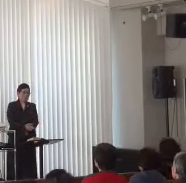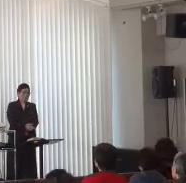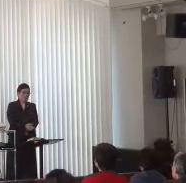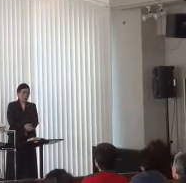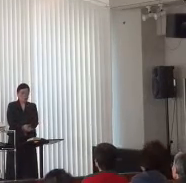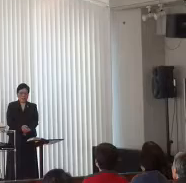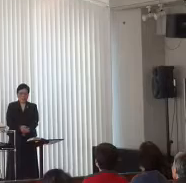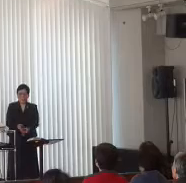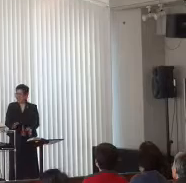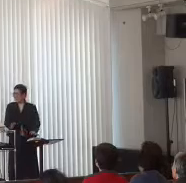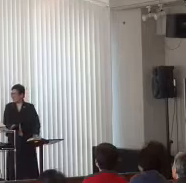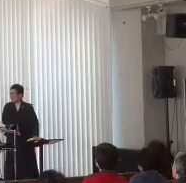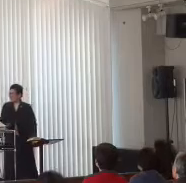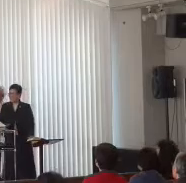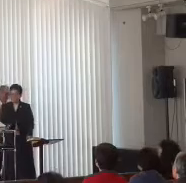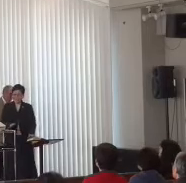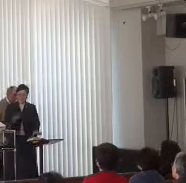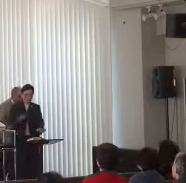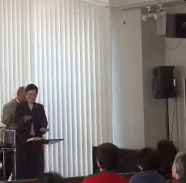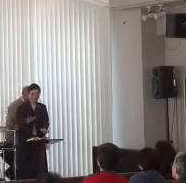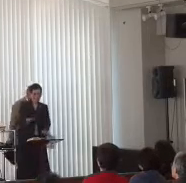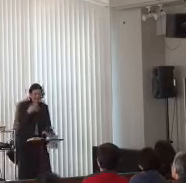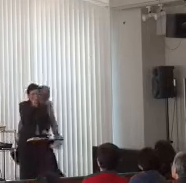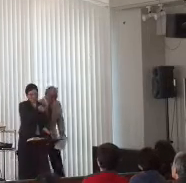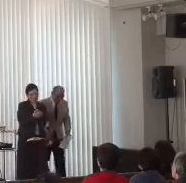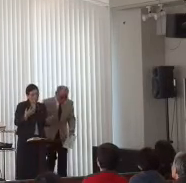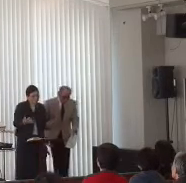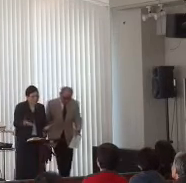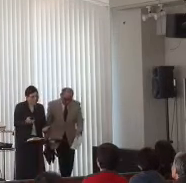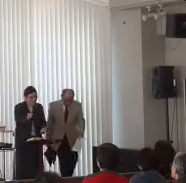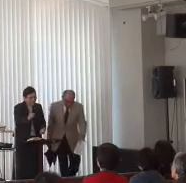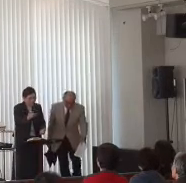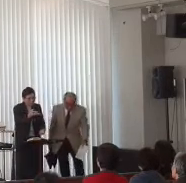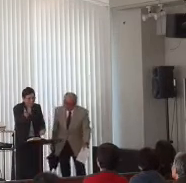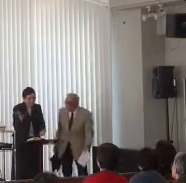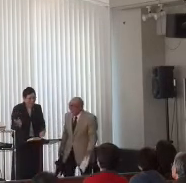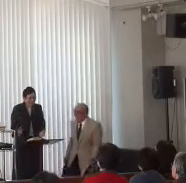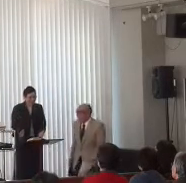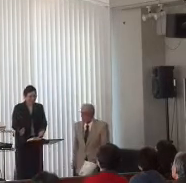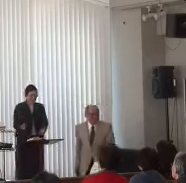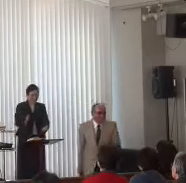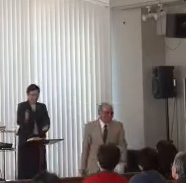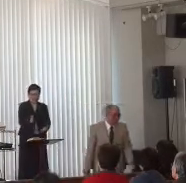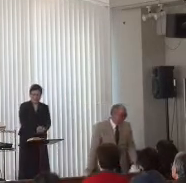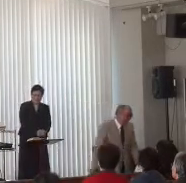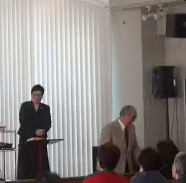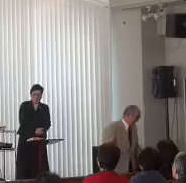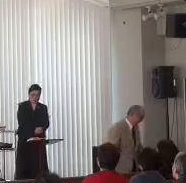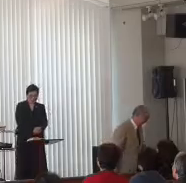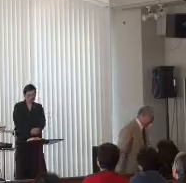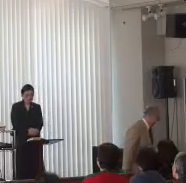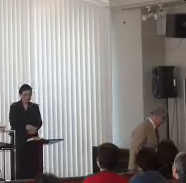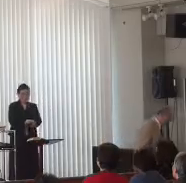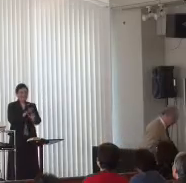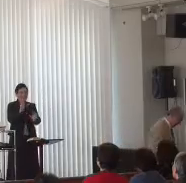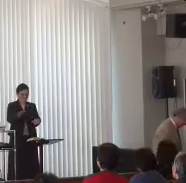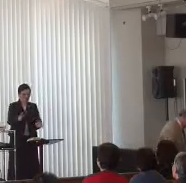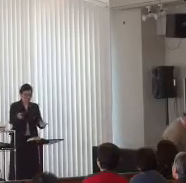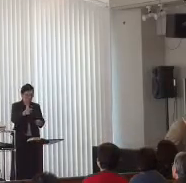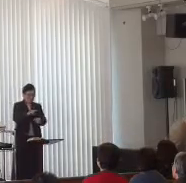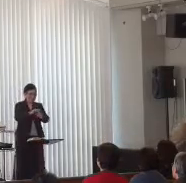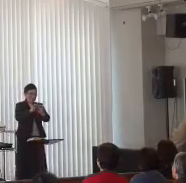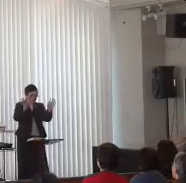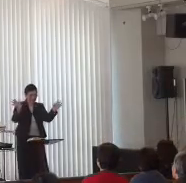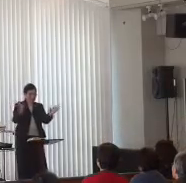なんかちょっと重いですね、空気が。なんかもう正月終わったしみたいな感じなんですけど、明けましておめでとうございます。